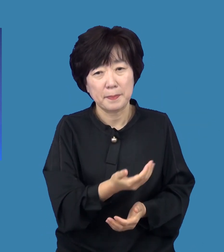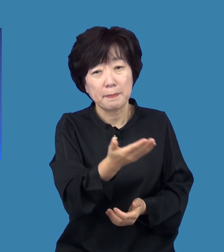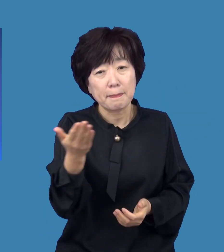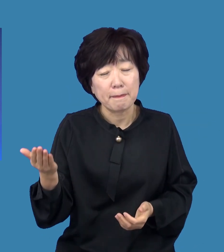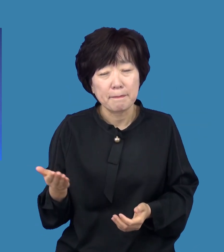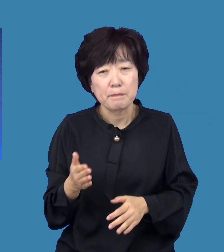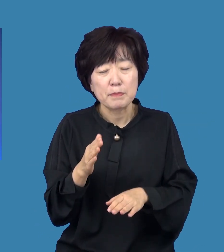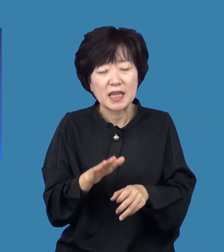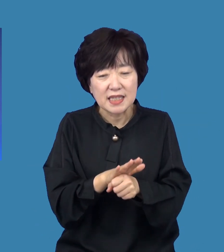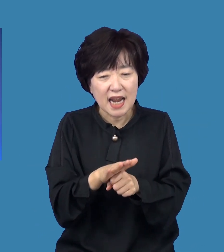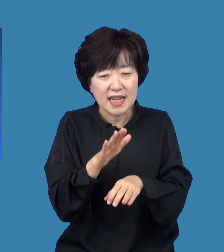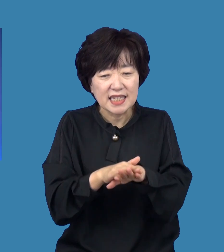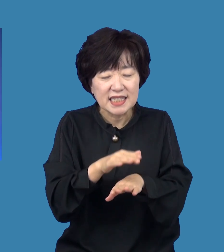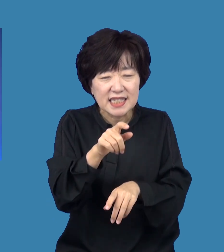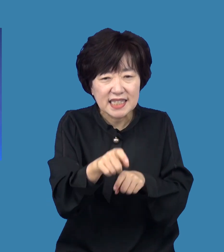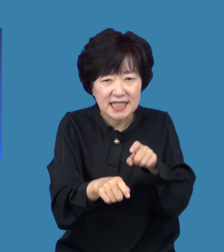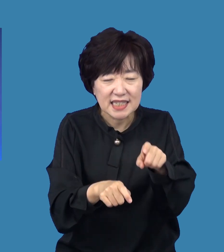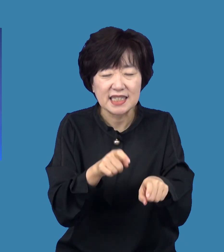실체를